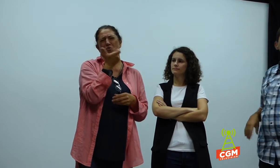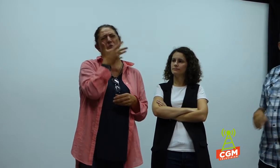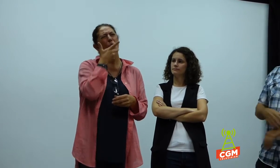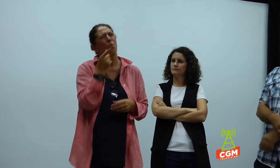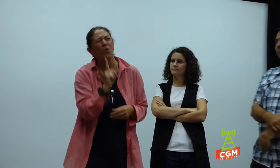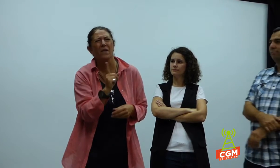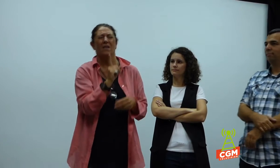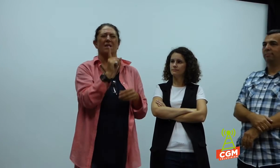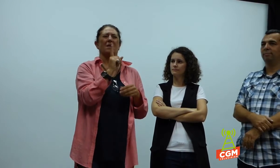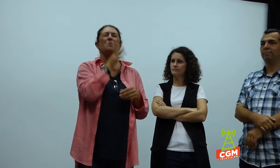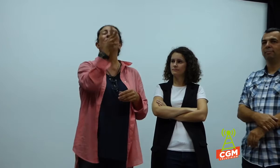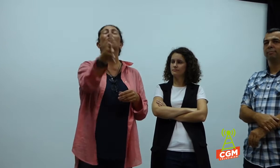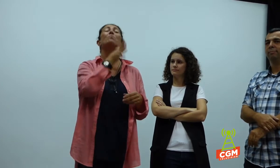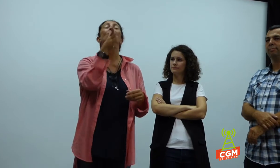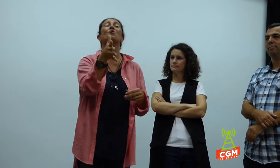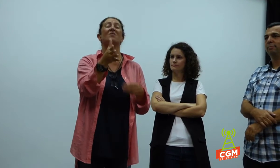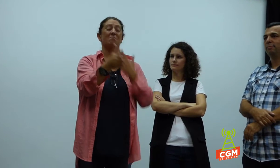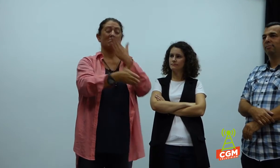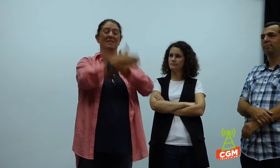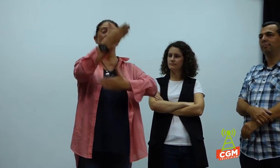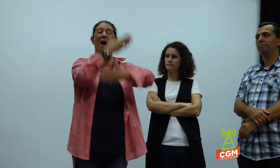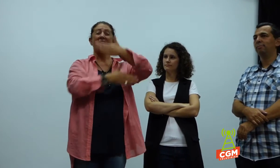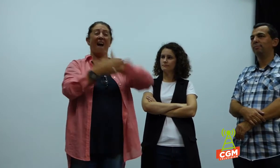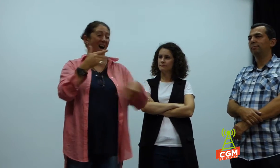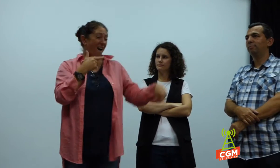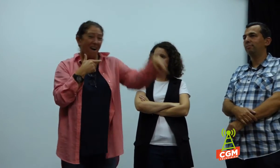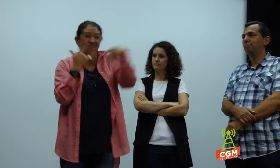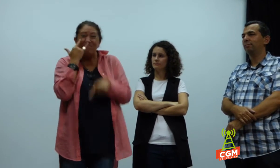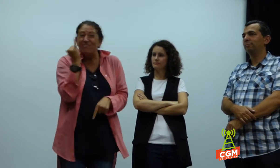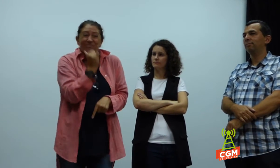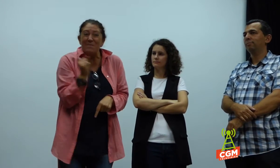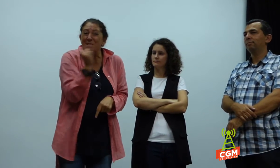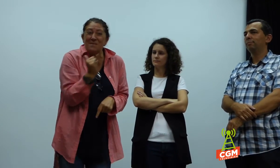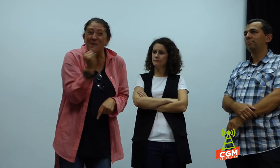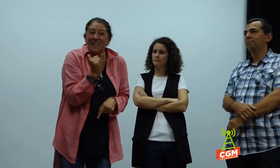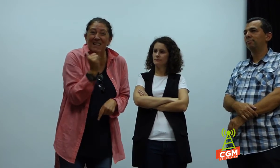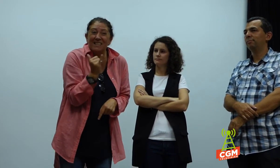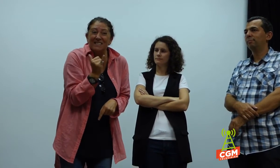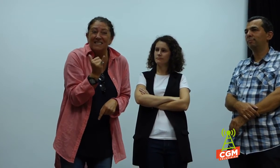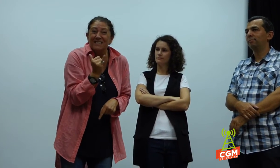que no se conoce mucho la situación de las personas sordas, no es porque sabéis que es